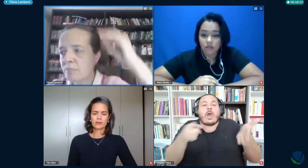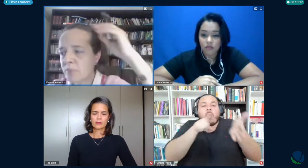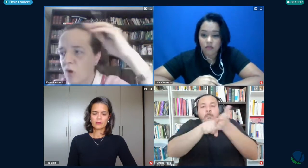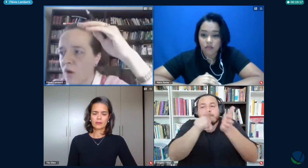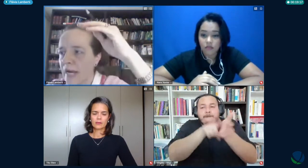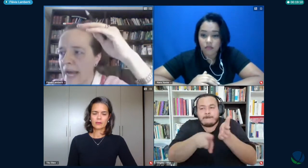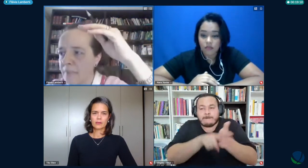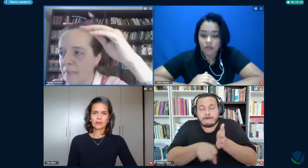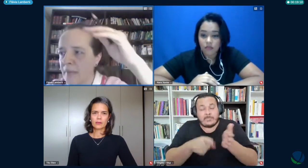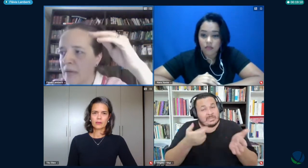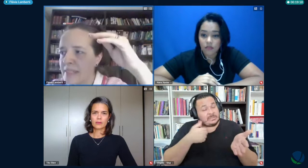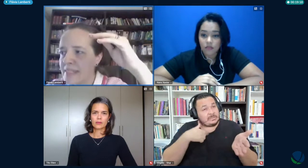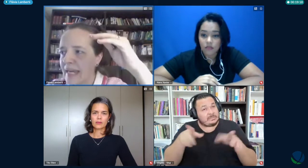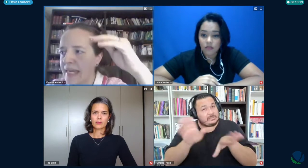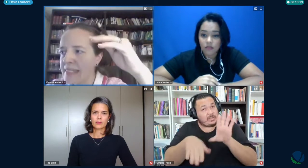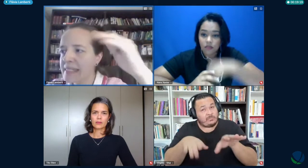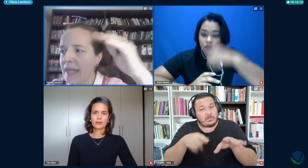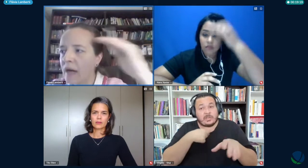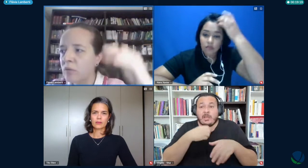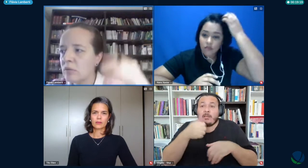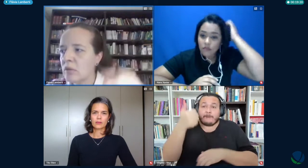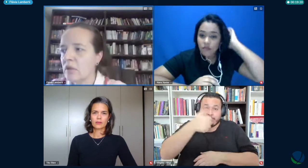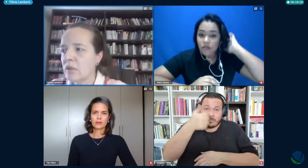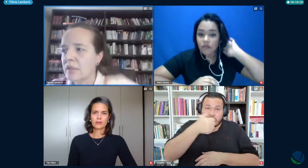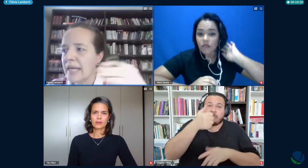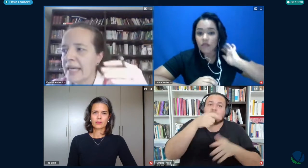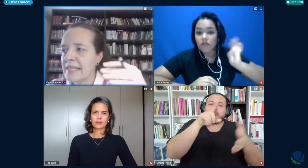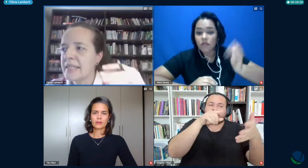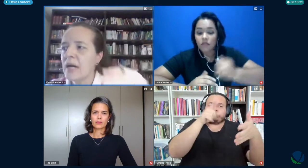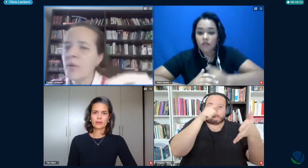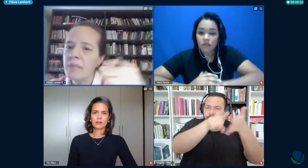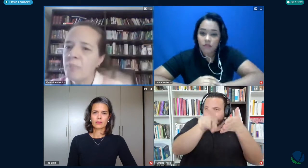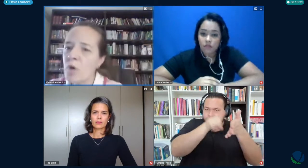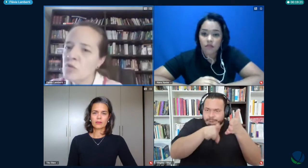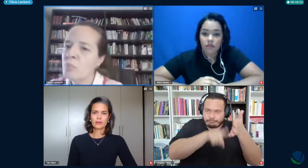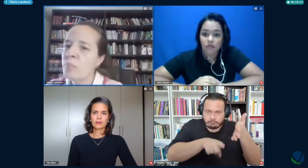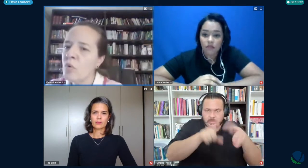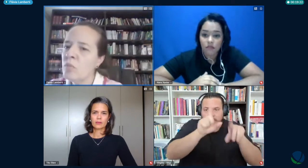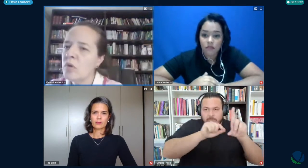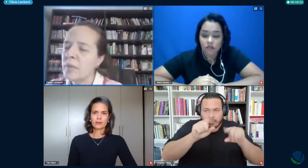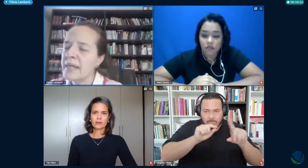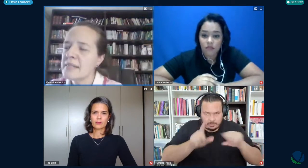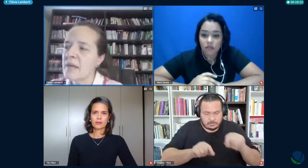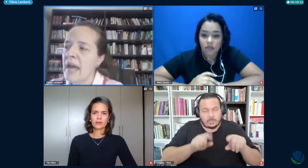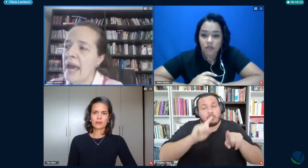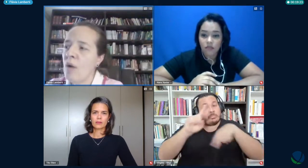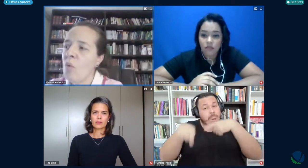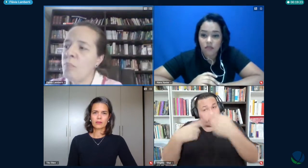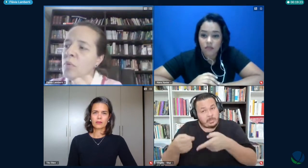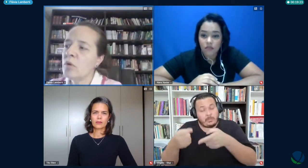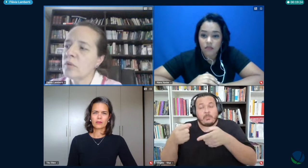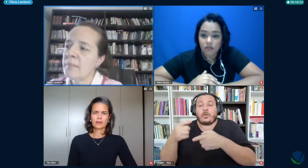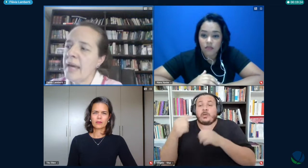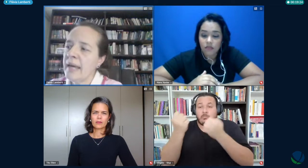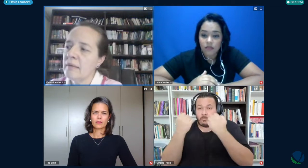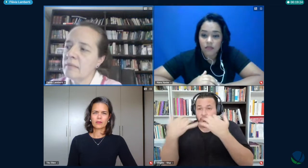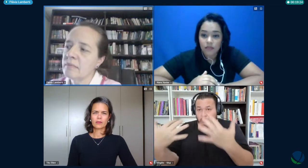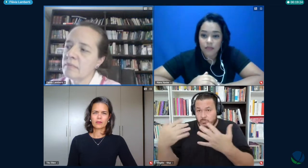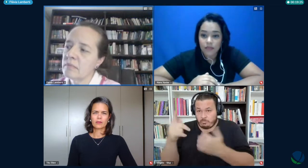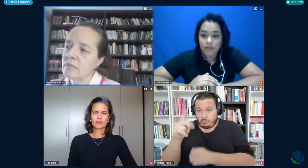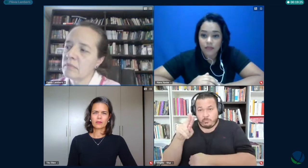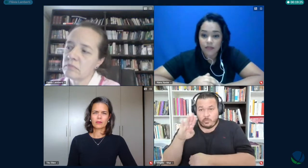melhor colocar primeiro a seleção da questão e depois o público, mas o público